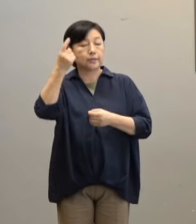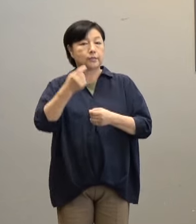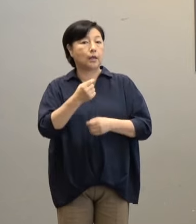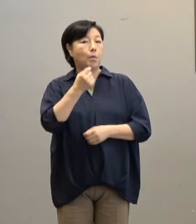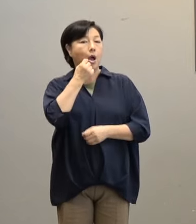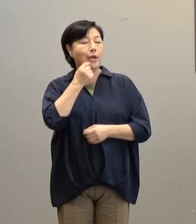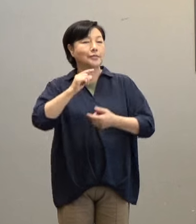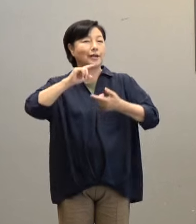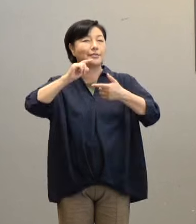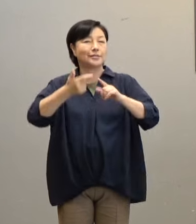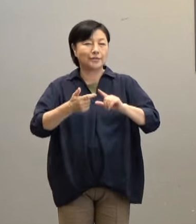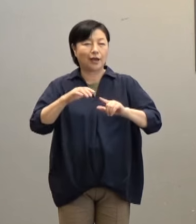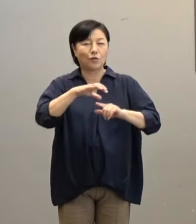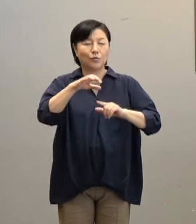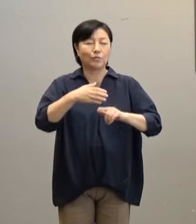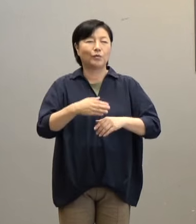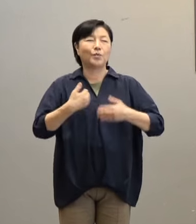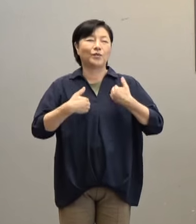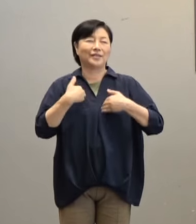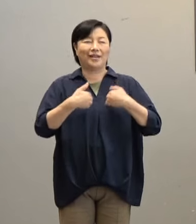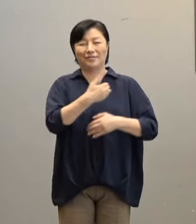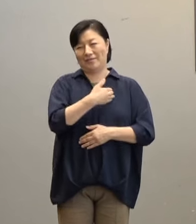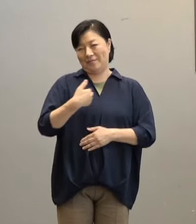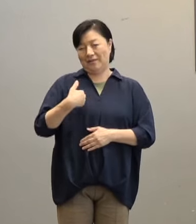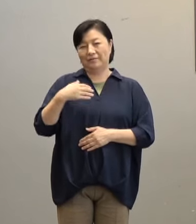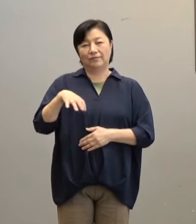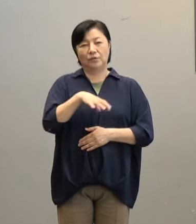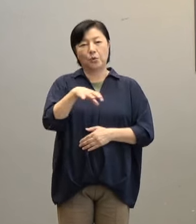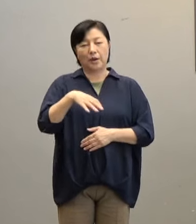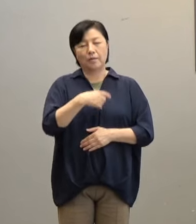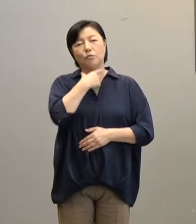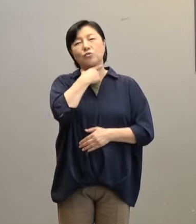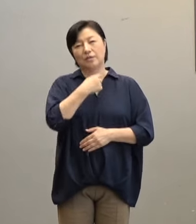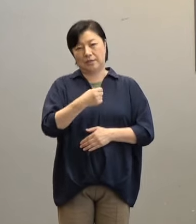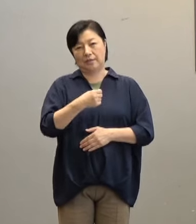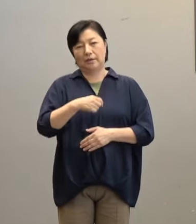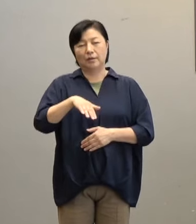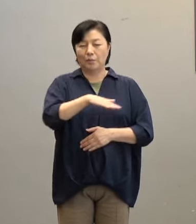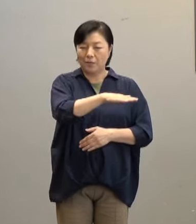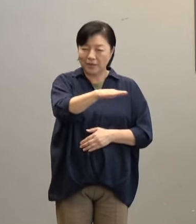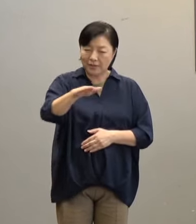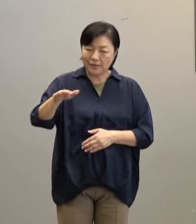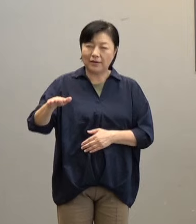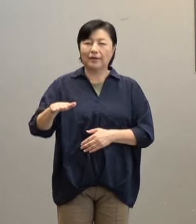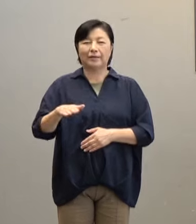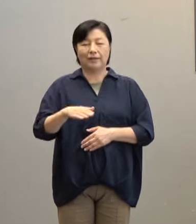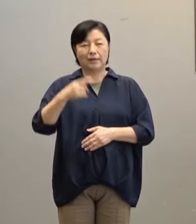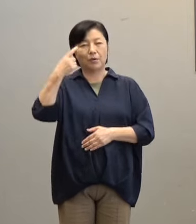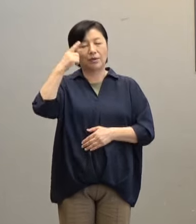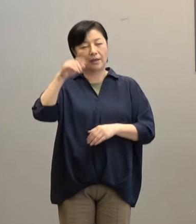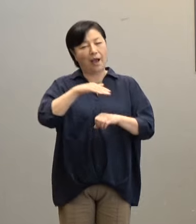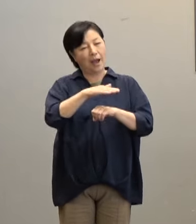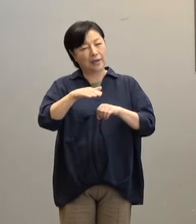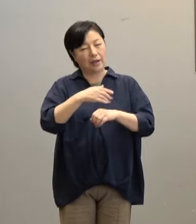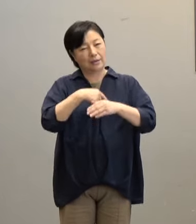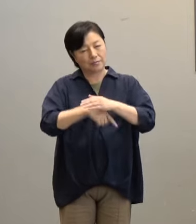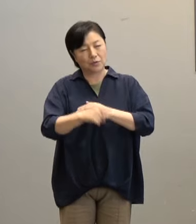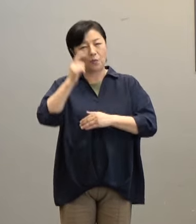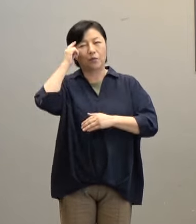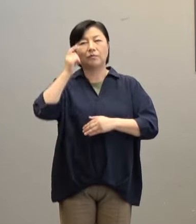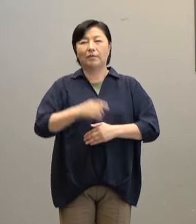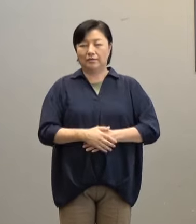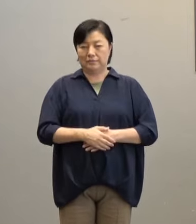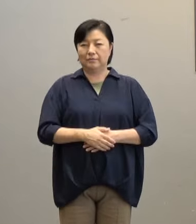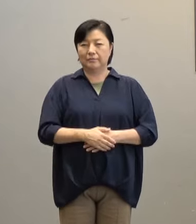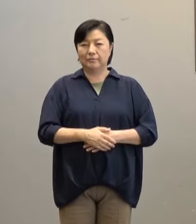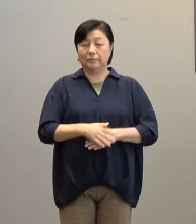う部分が楽しめますので、そういった部分がですね、私も好きですし、多くの皆様方にもですね、愛されているゆえんかなというふうに思っています。